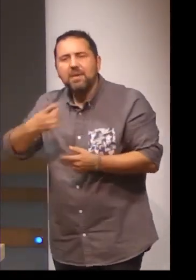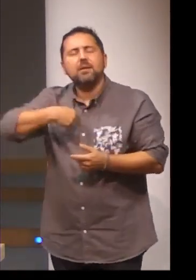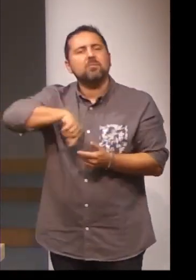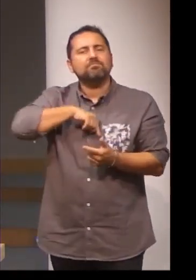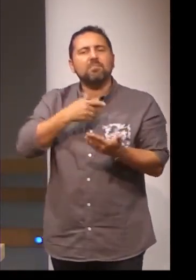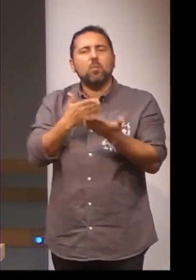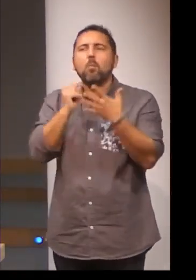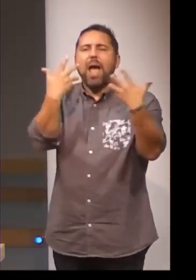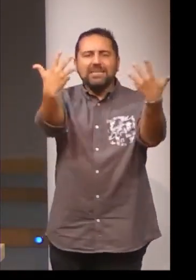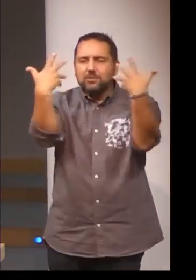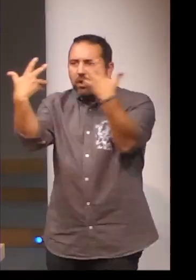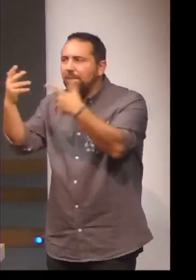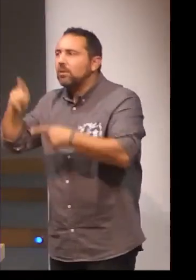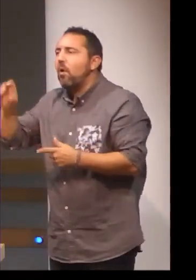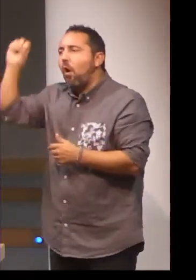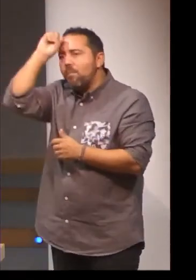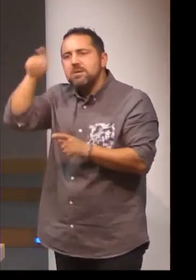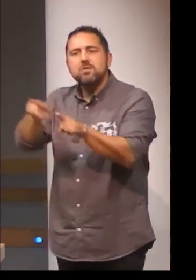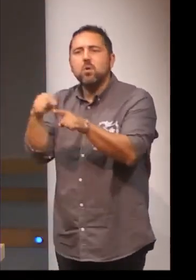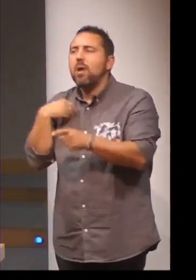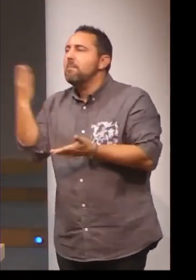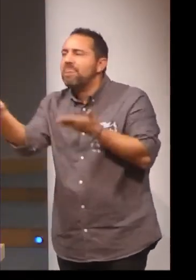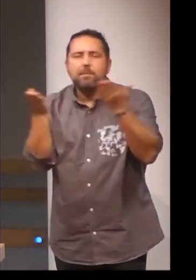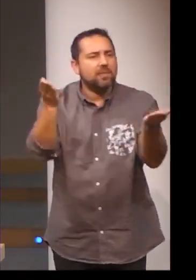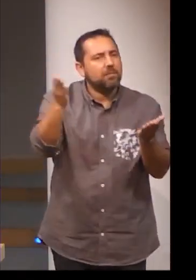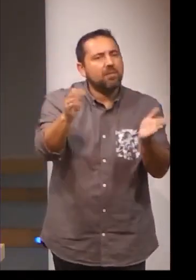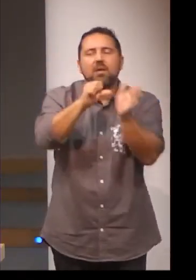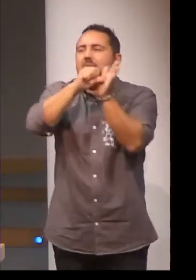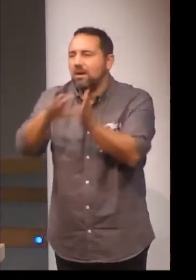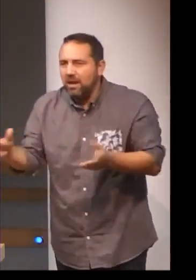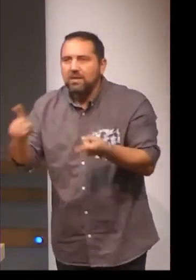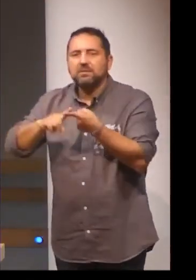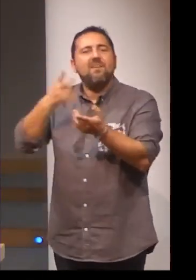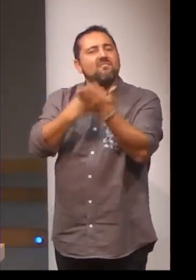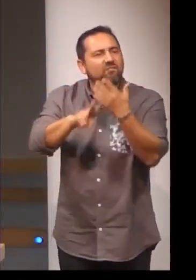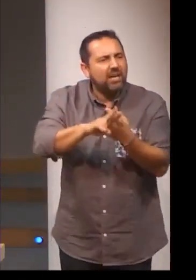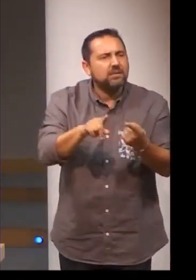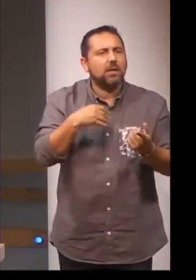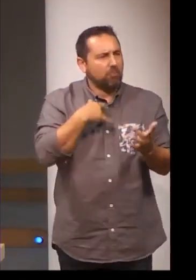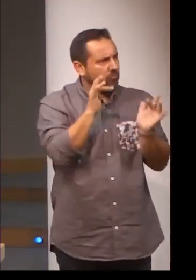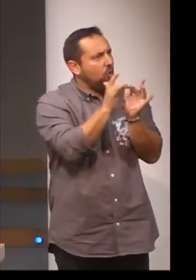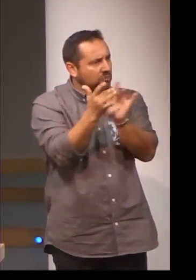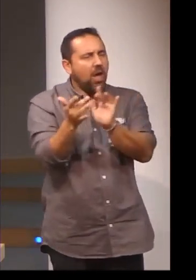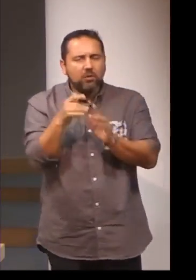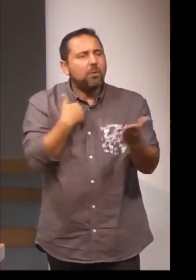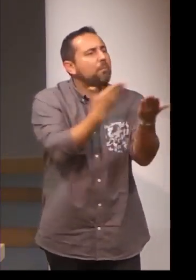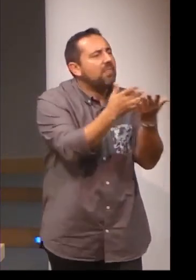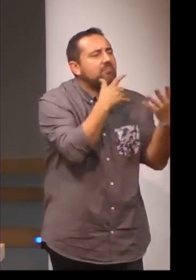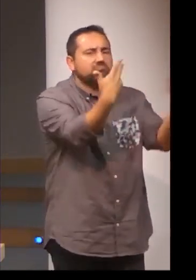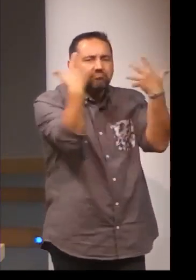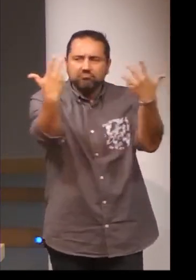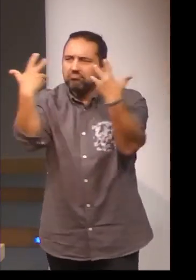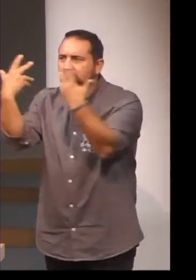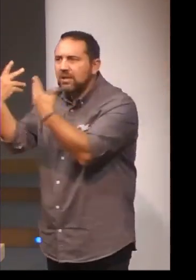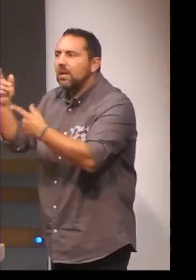asesoramiento y opinión y participación activa, tanto a CENELSE como a FILSE, como a otras entidades que pudieron, y se les ofreció así el